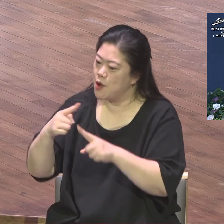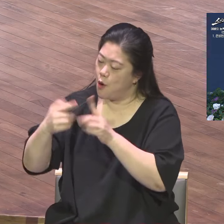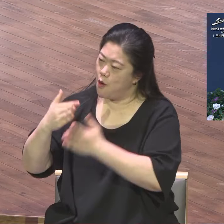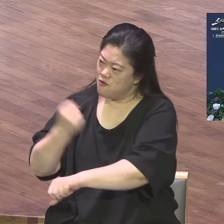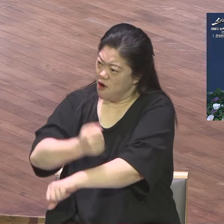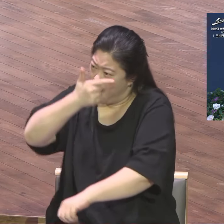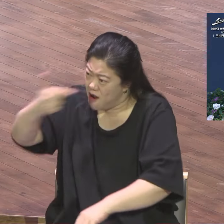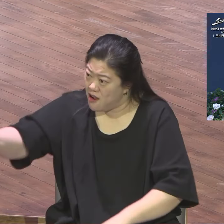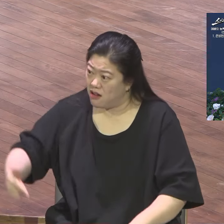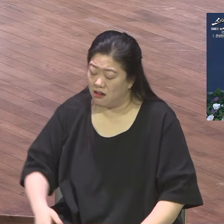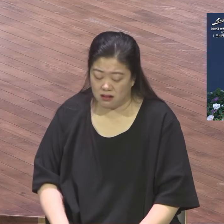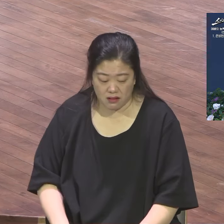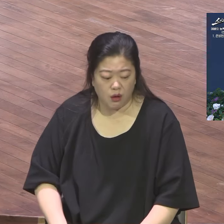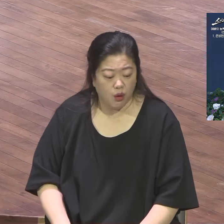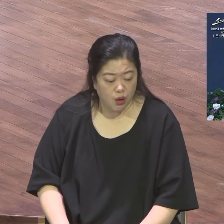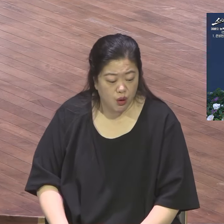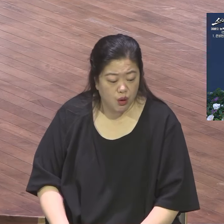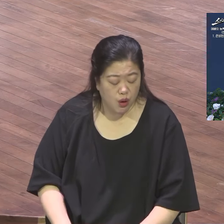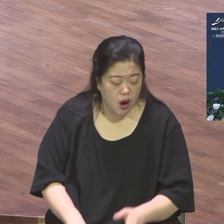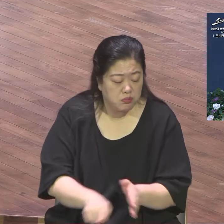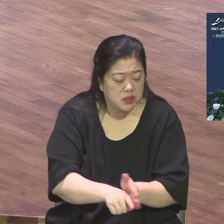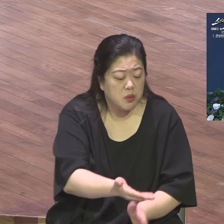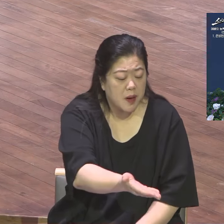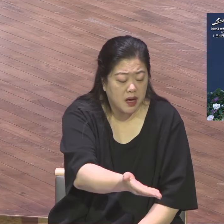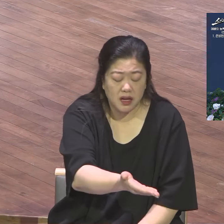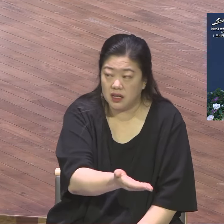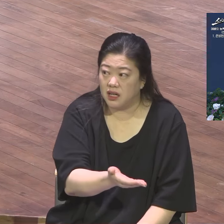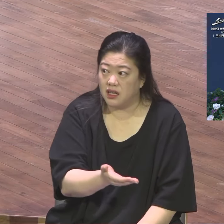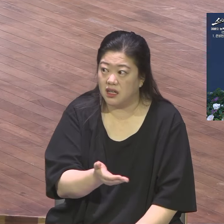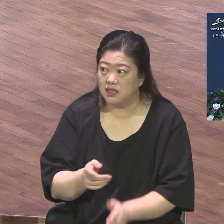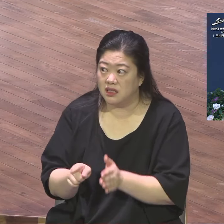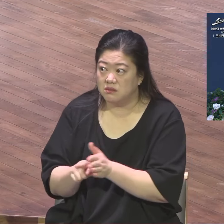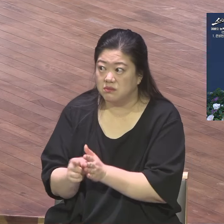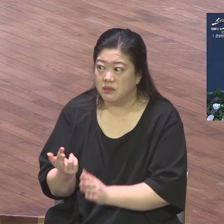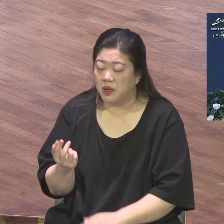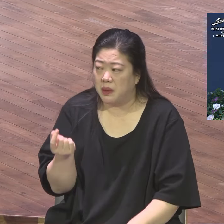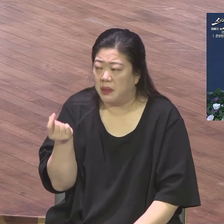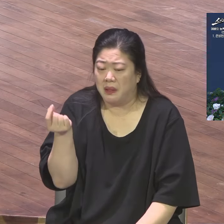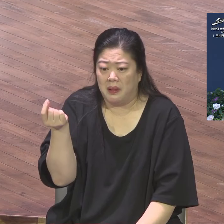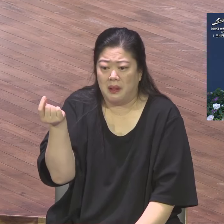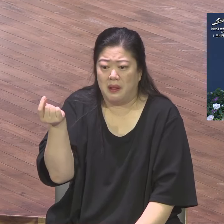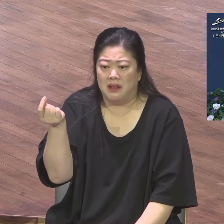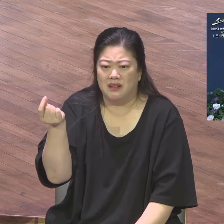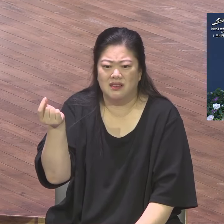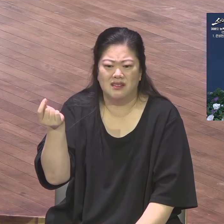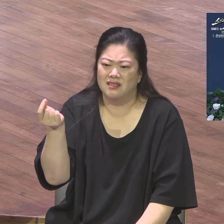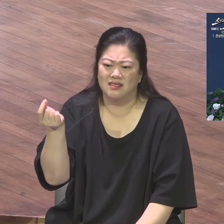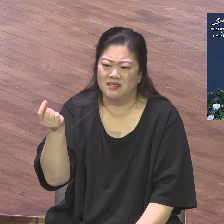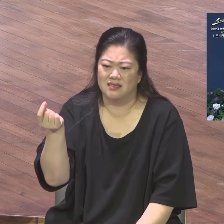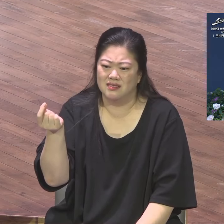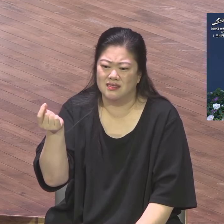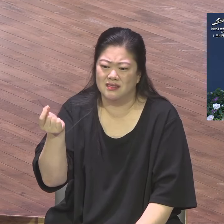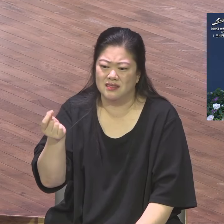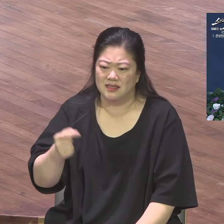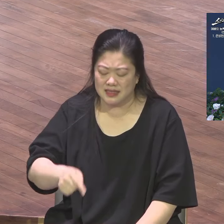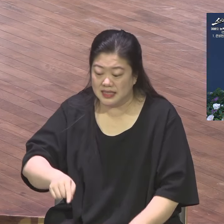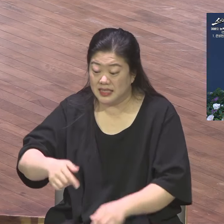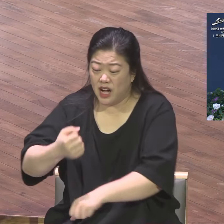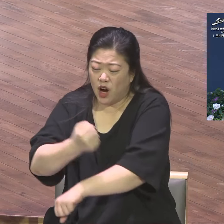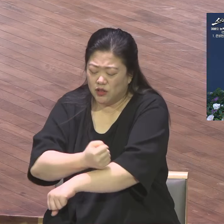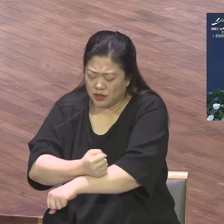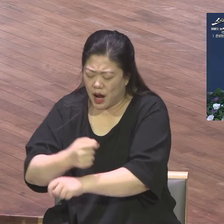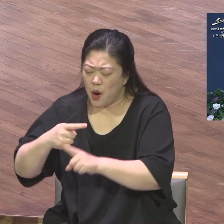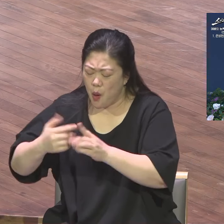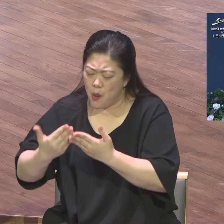응? 주의 종을 통하여 말씀하시는 그 말씀, 그 선지자의 말씀하시는 그걸 청종하기를